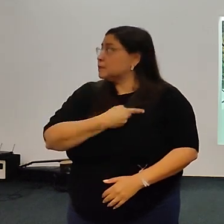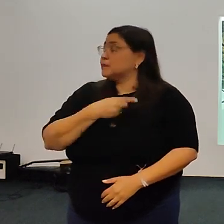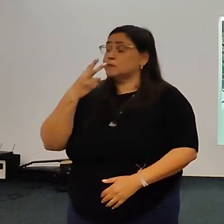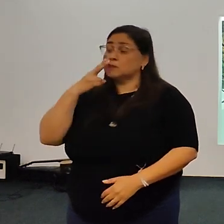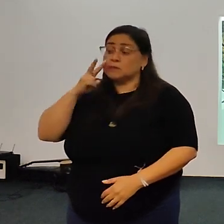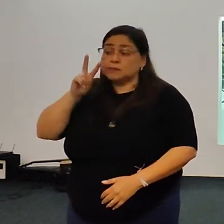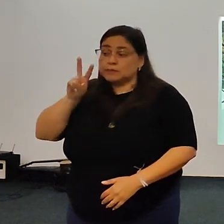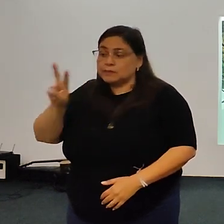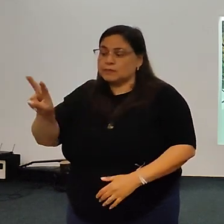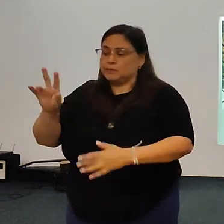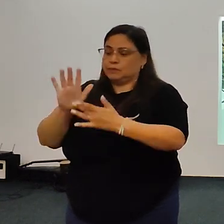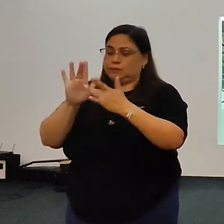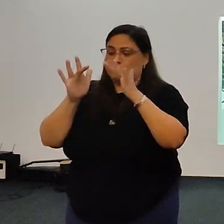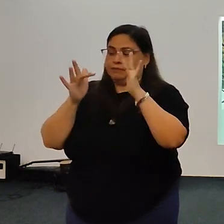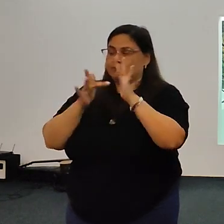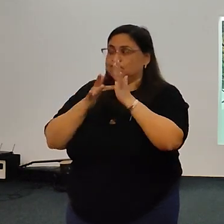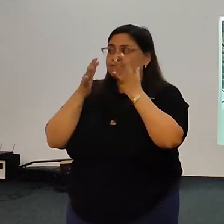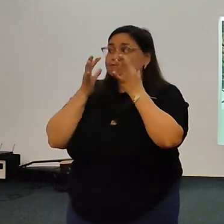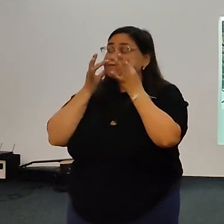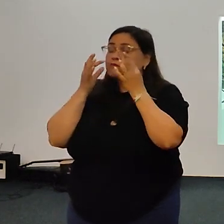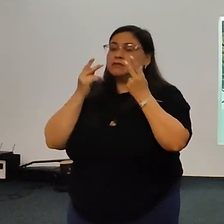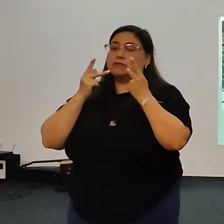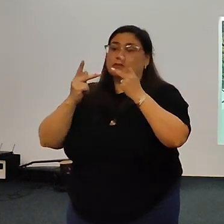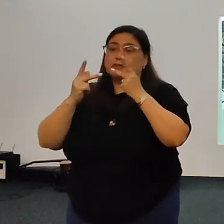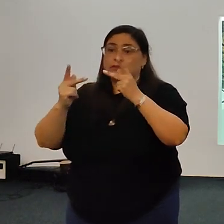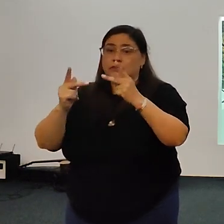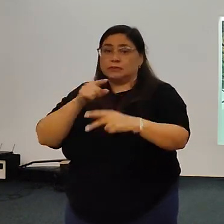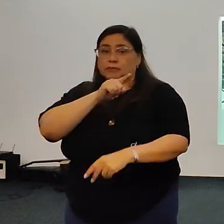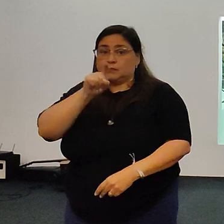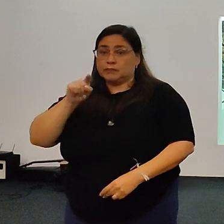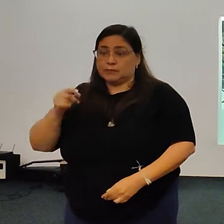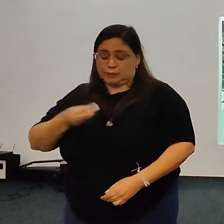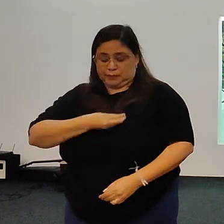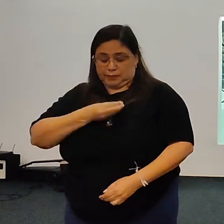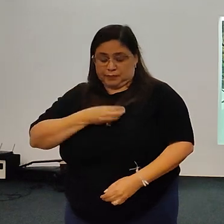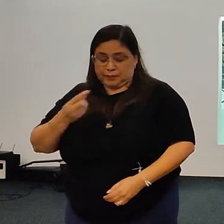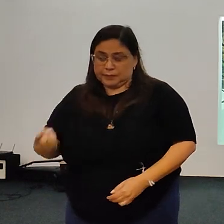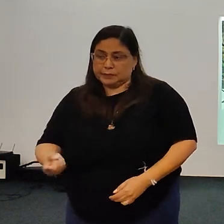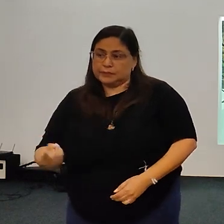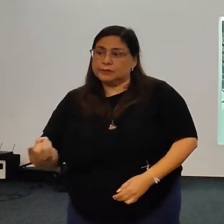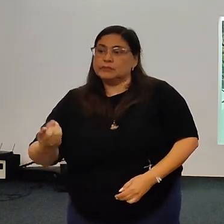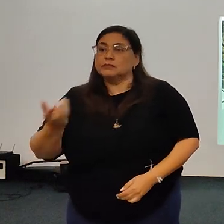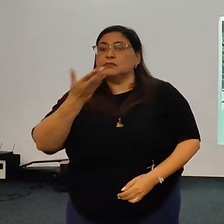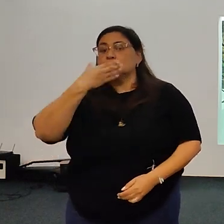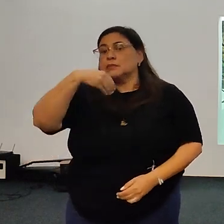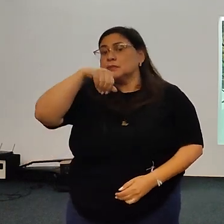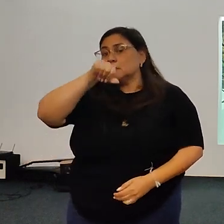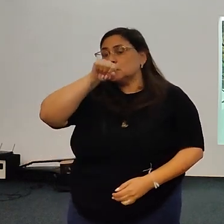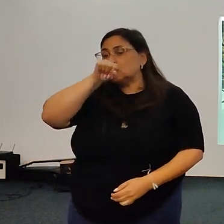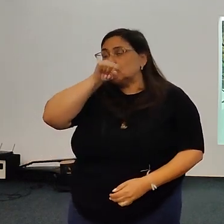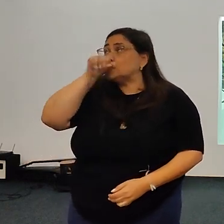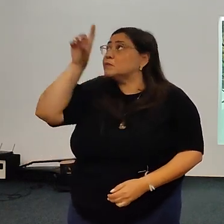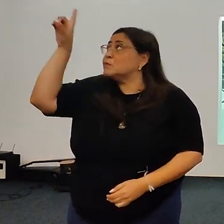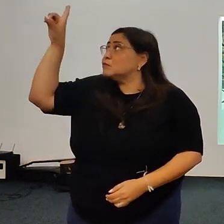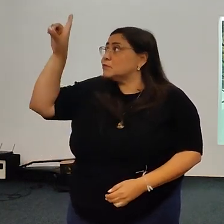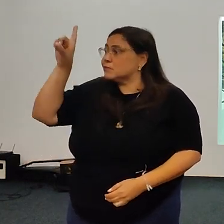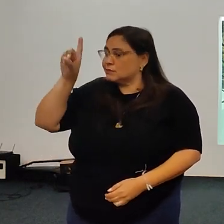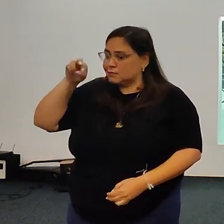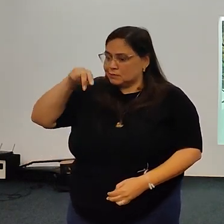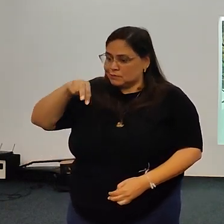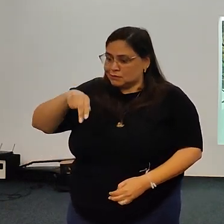dela testemunhamos, e proclamamos a vocês a vida eterna, que estava com o Pai e nos foi